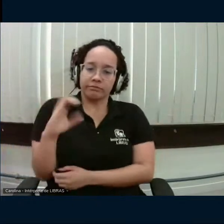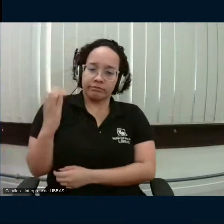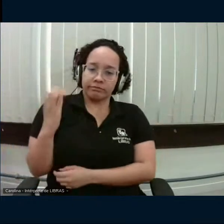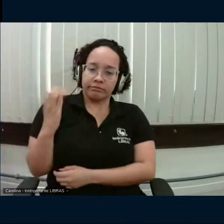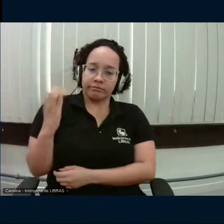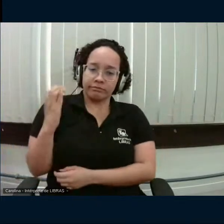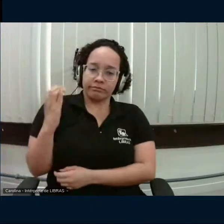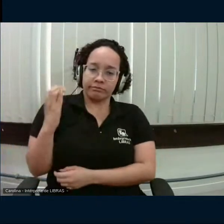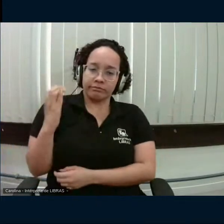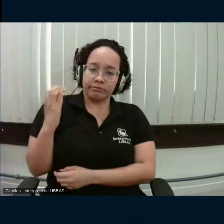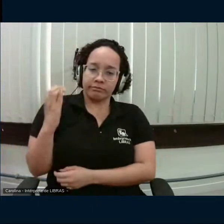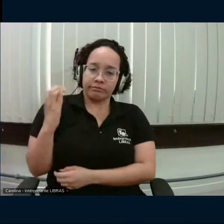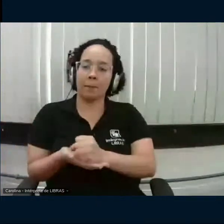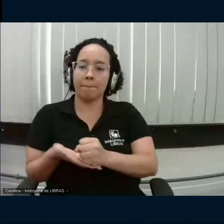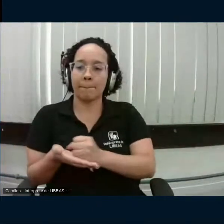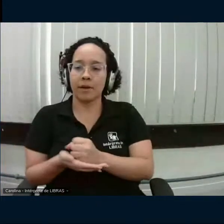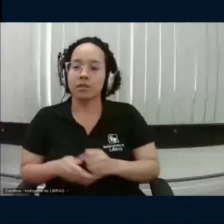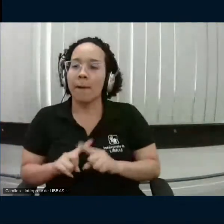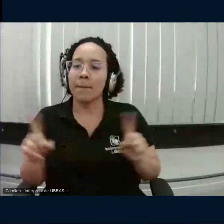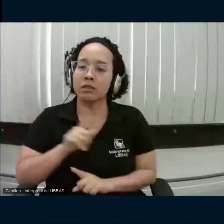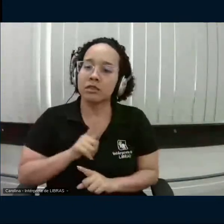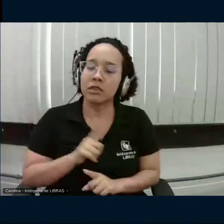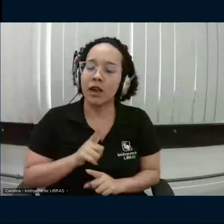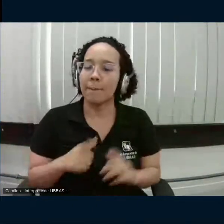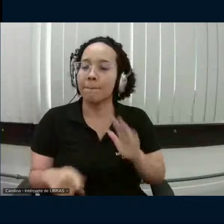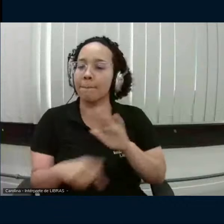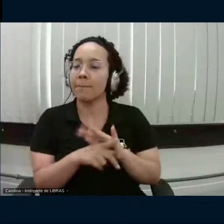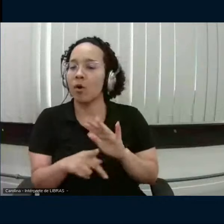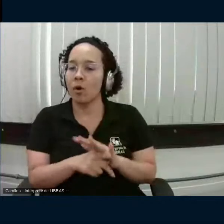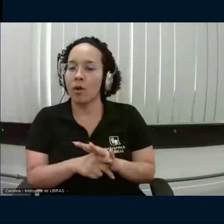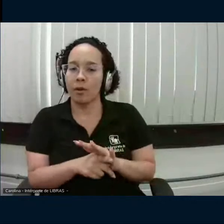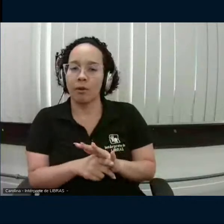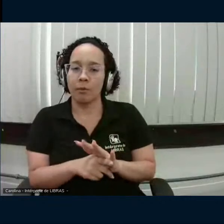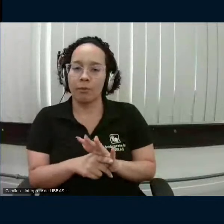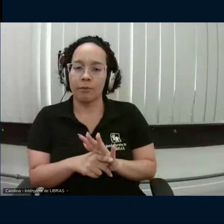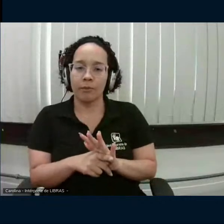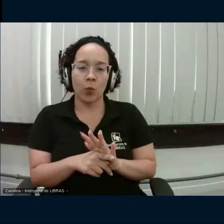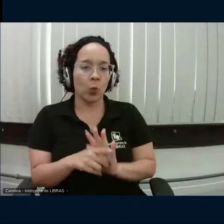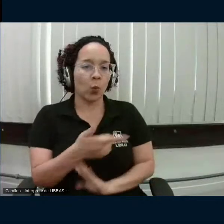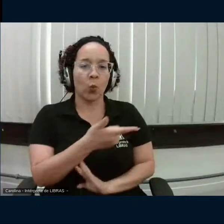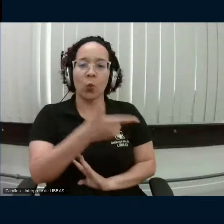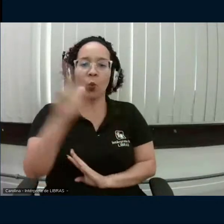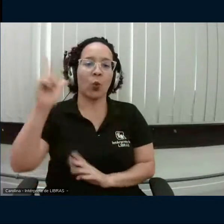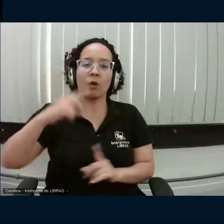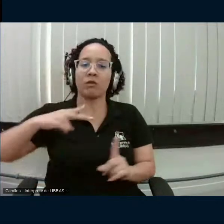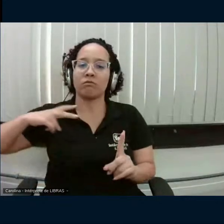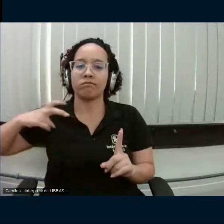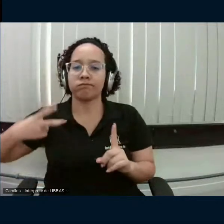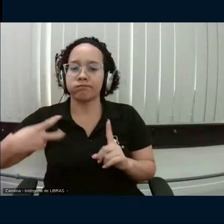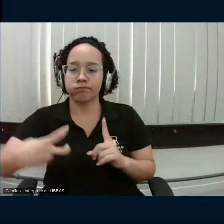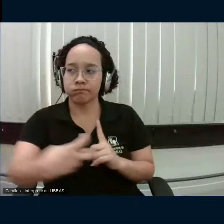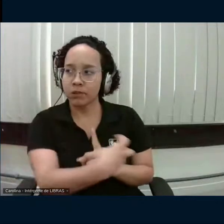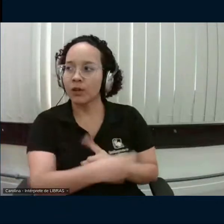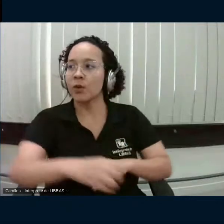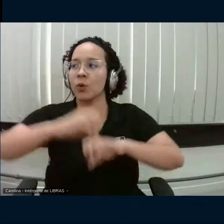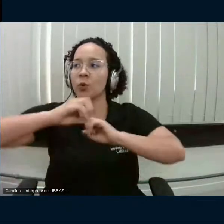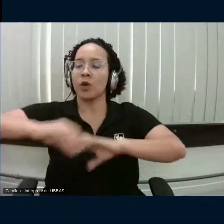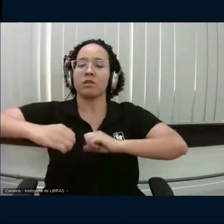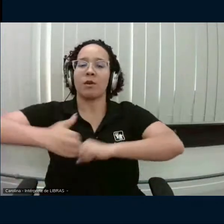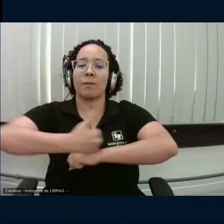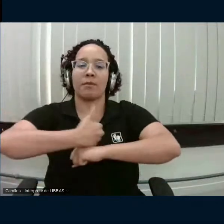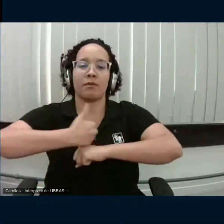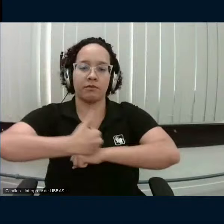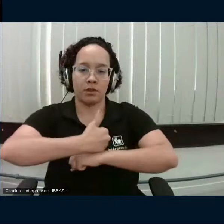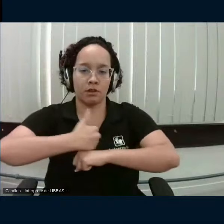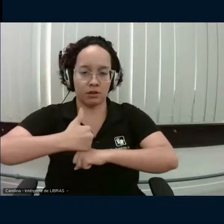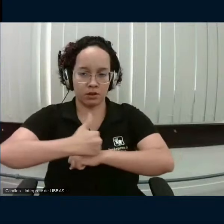se traça os elementos que seriam constitutivos de uma outra perspectiva de oferta de educação profissional